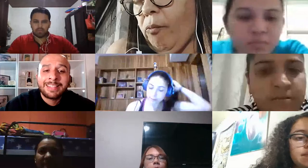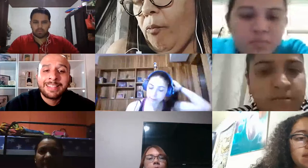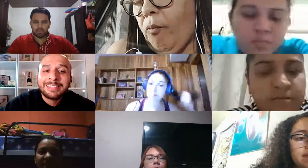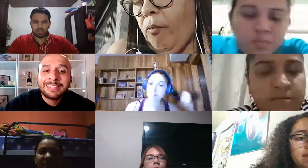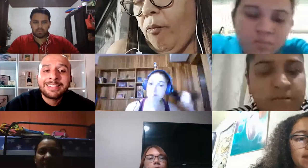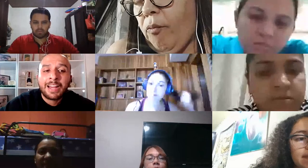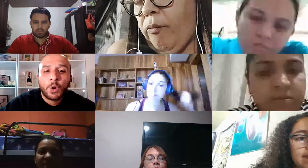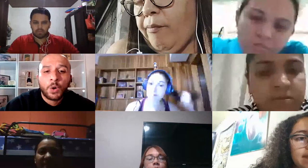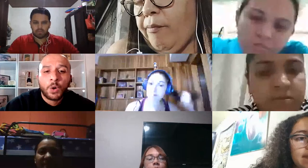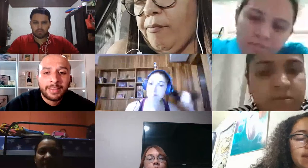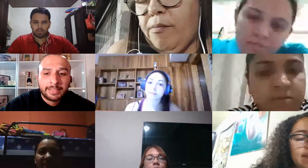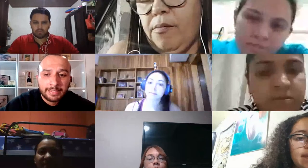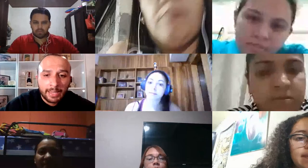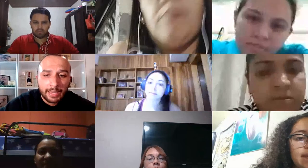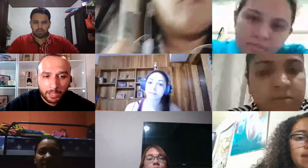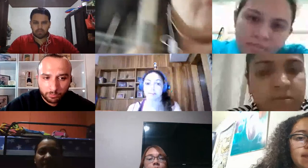señas de cortesía.